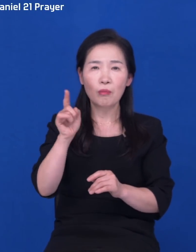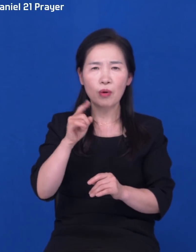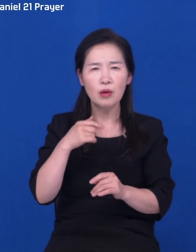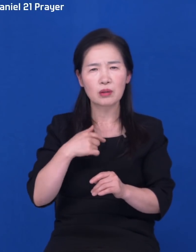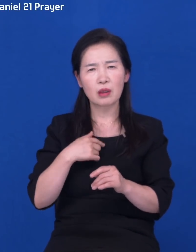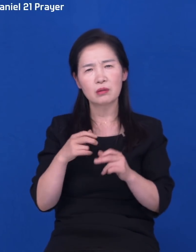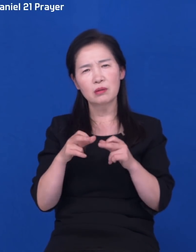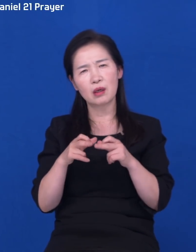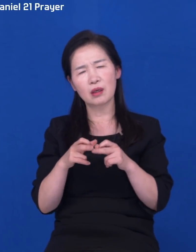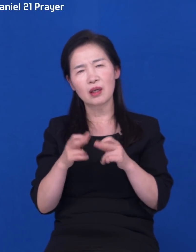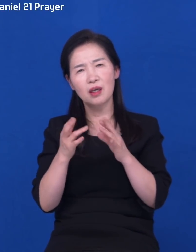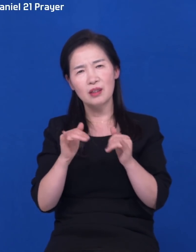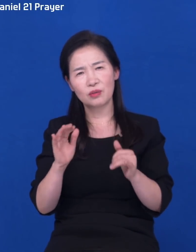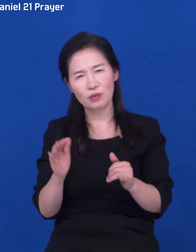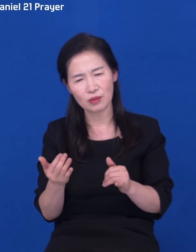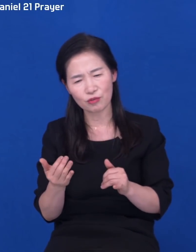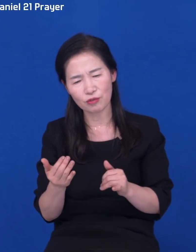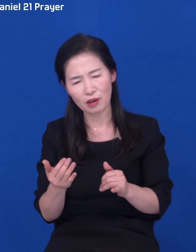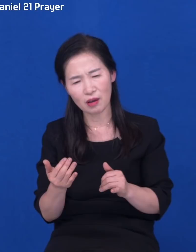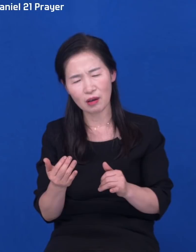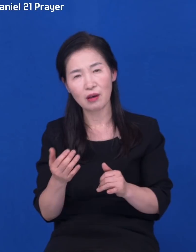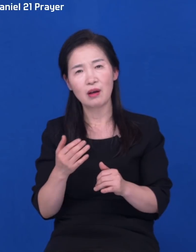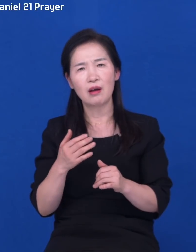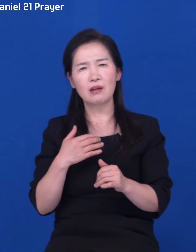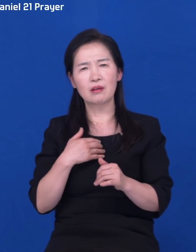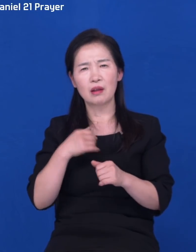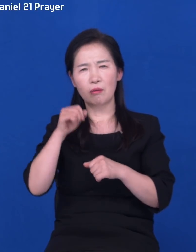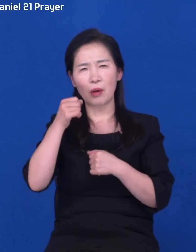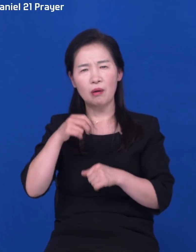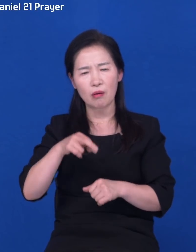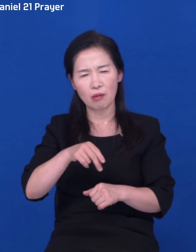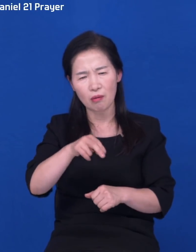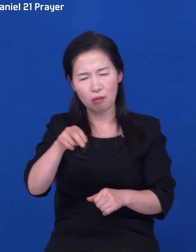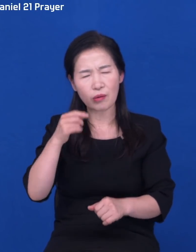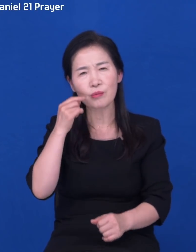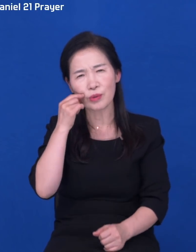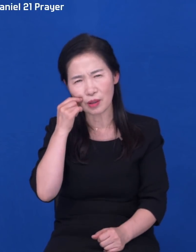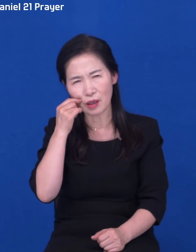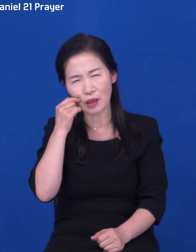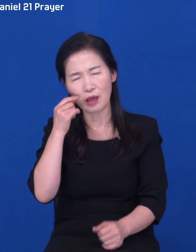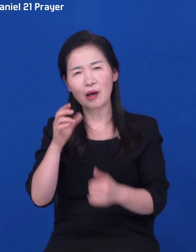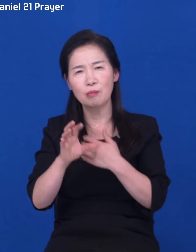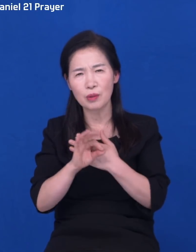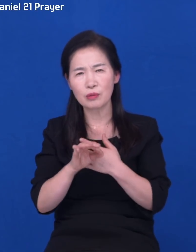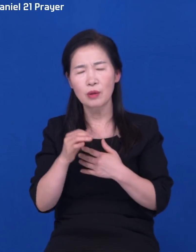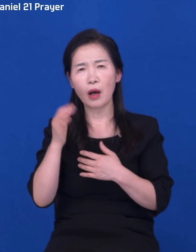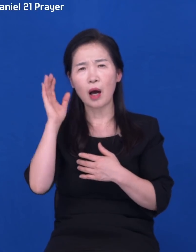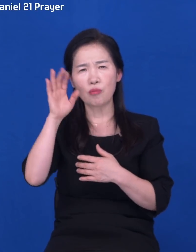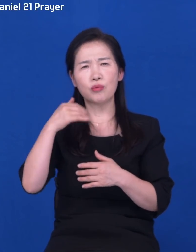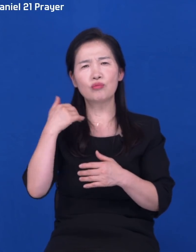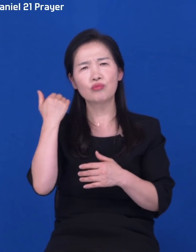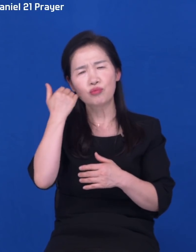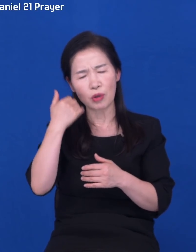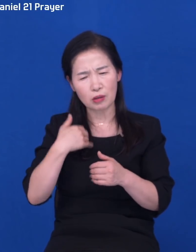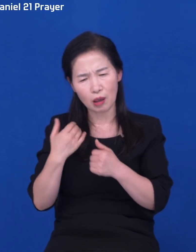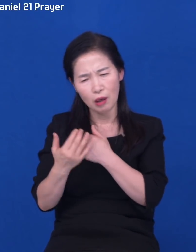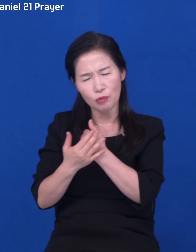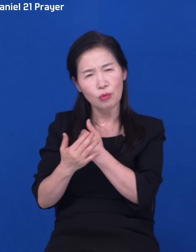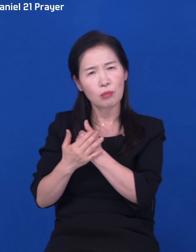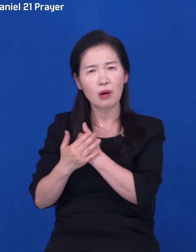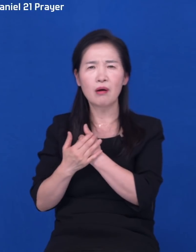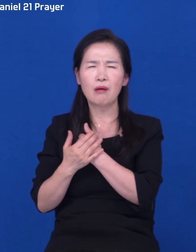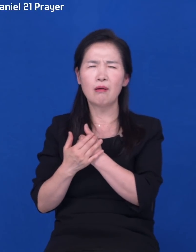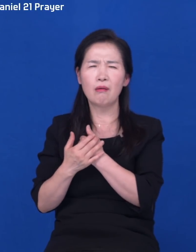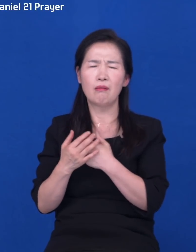거야. 이게 갑자기 무서웠어요. 내 발로 못 걸어가면 앞으로는 나를 누가 돌봐줘야 된다는 건데 어떻게 살아?